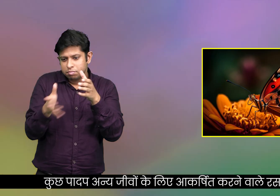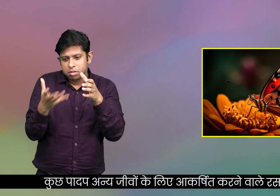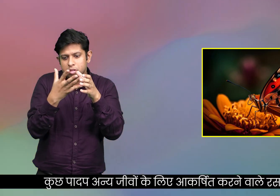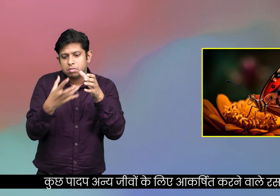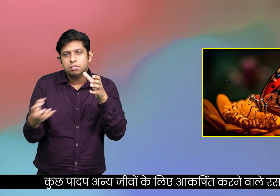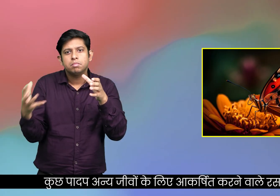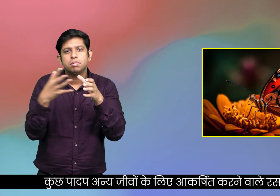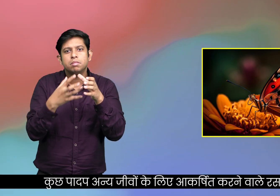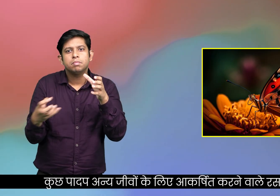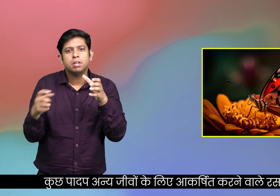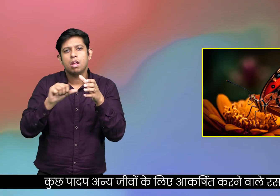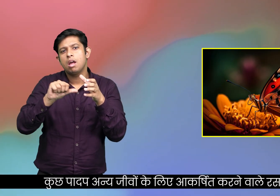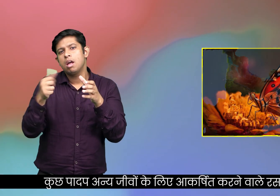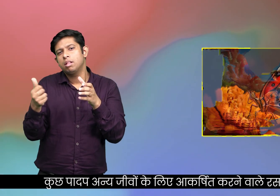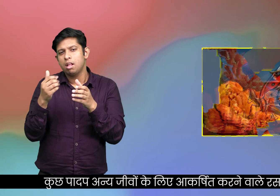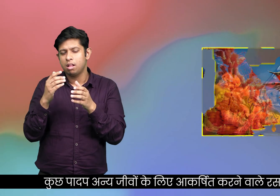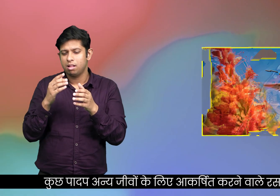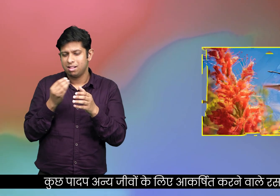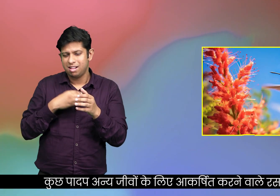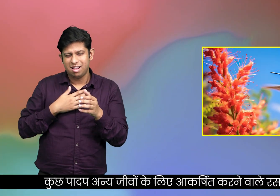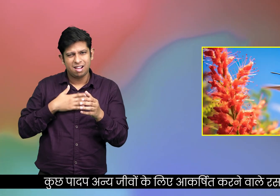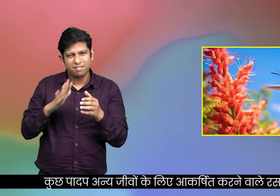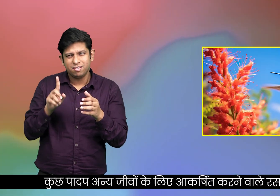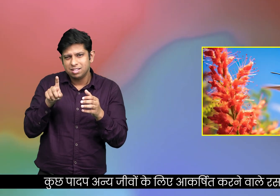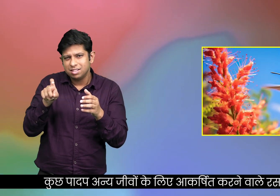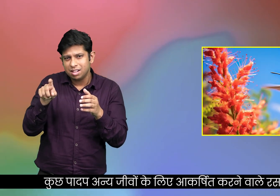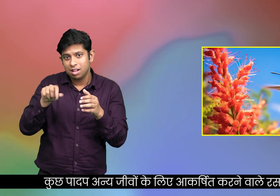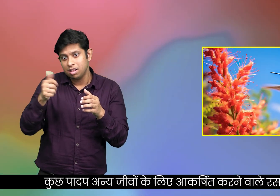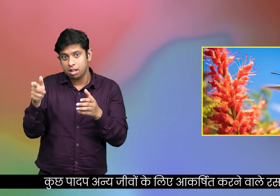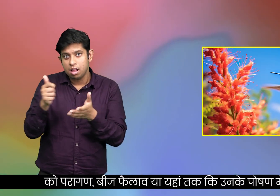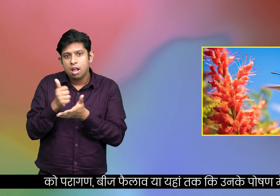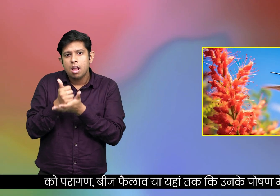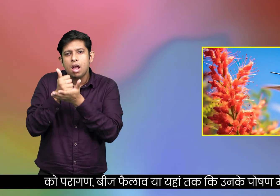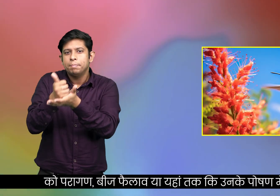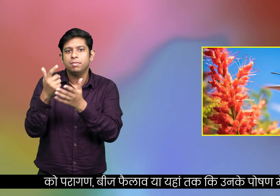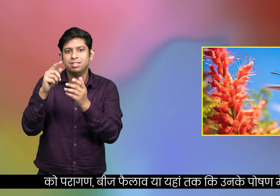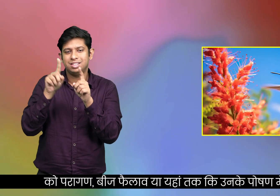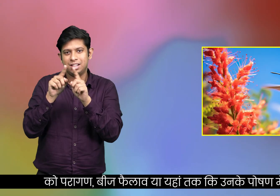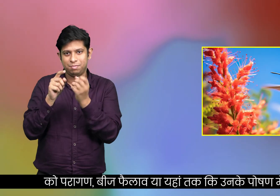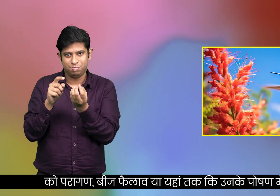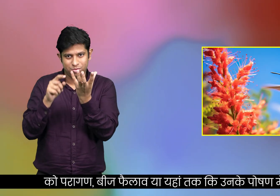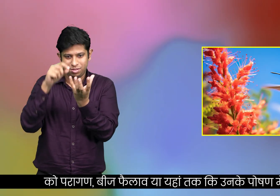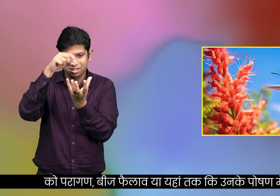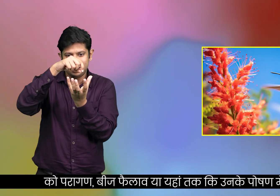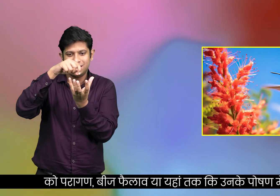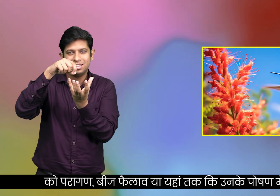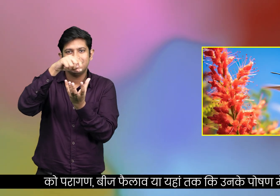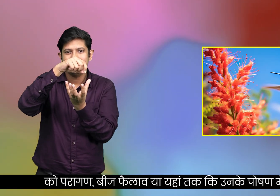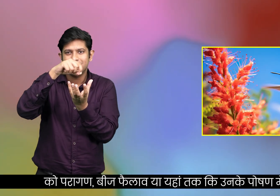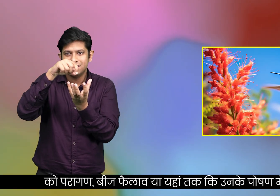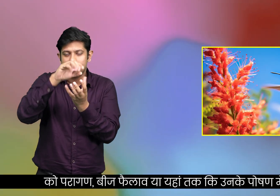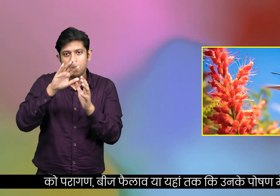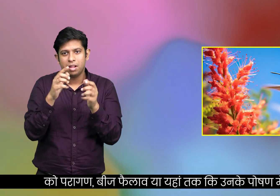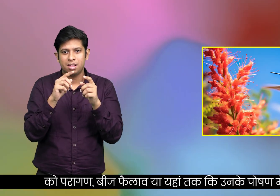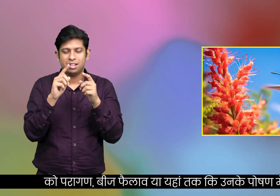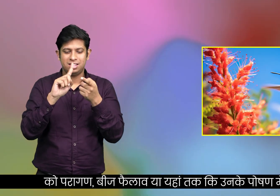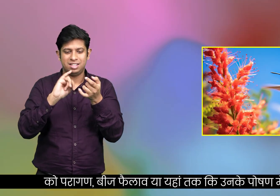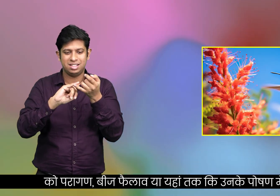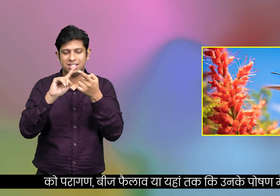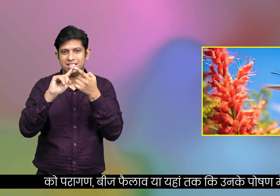आकर्षित करने वाले रसायन छोड़ जाते हैं जो पौधों को परागण, बीज फैलाव या यहाँ तक